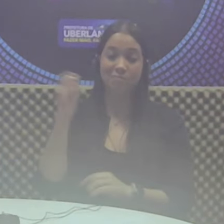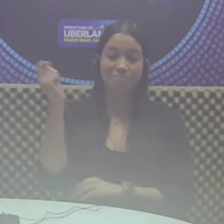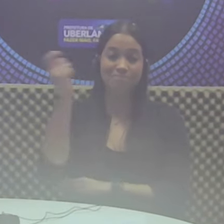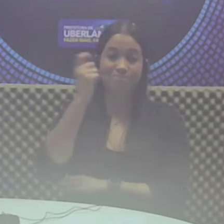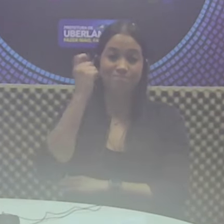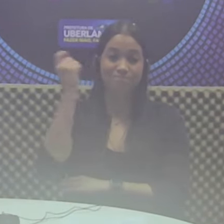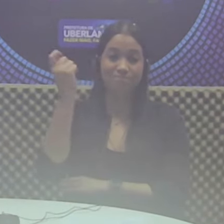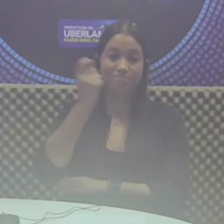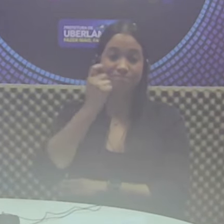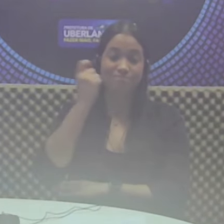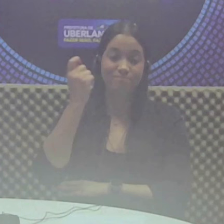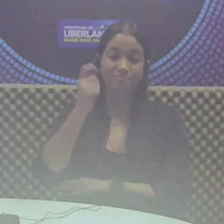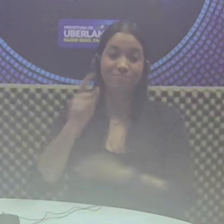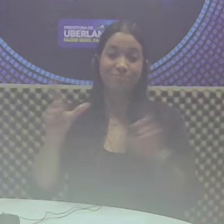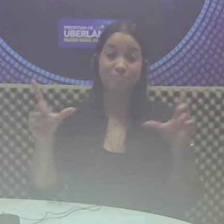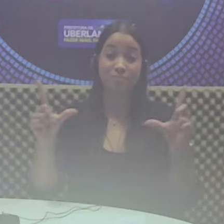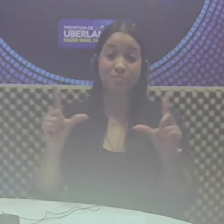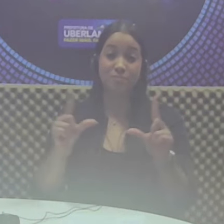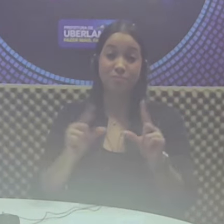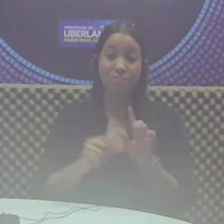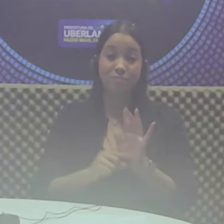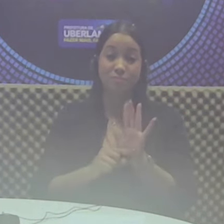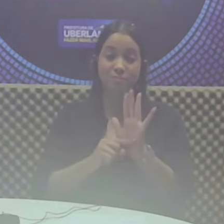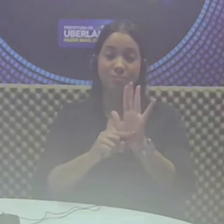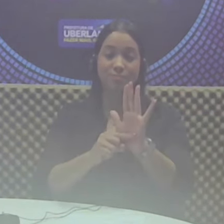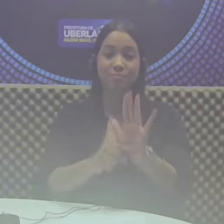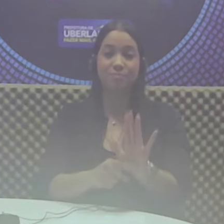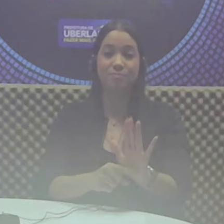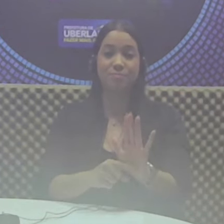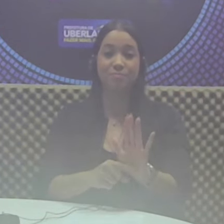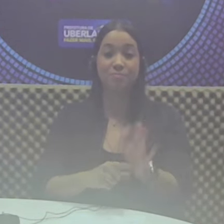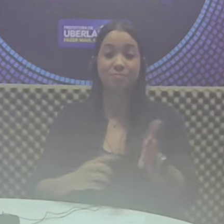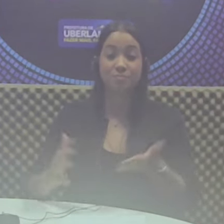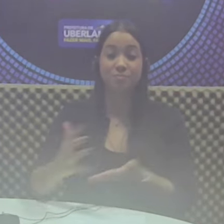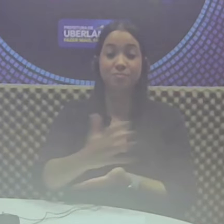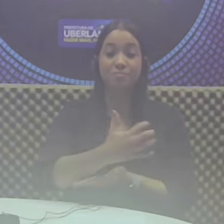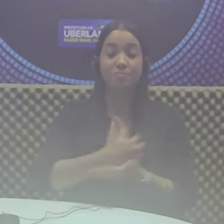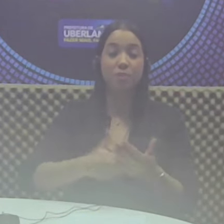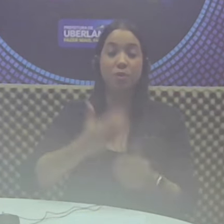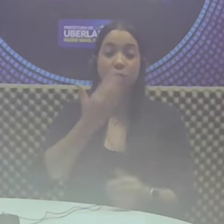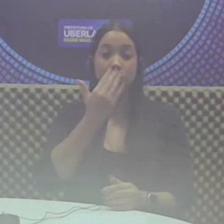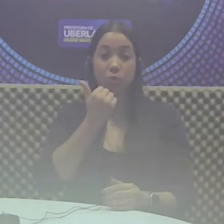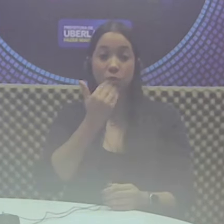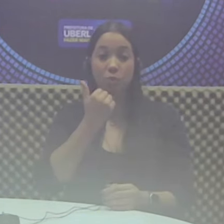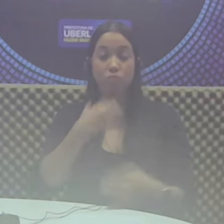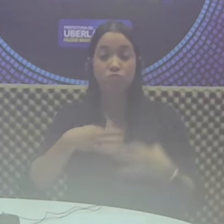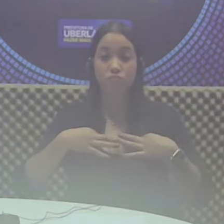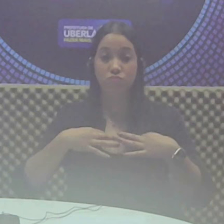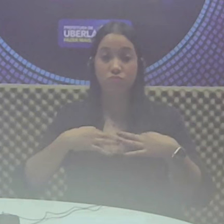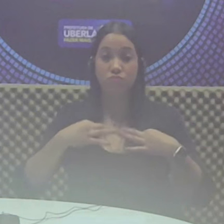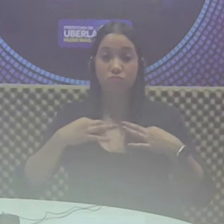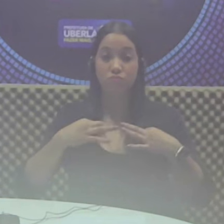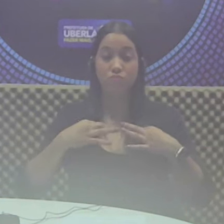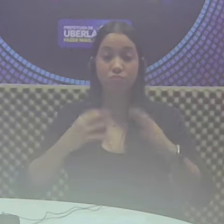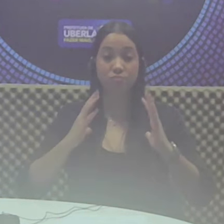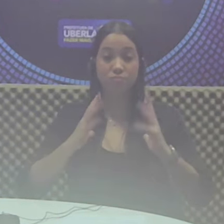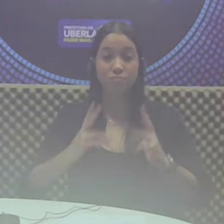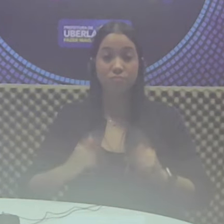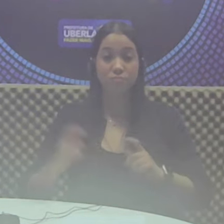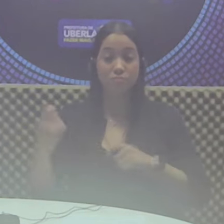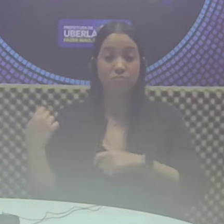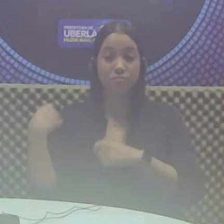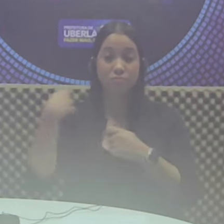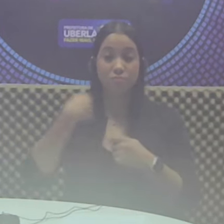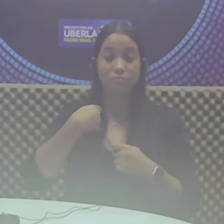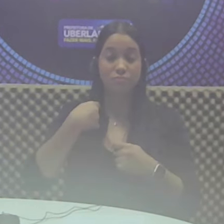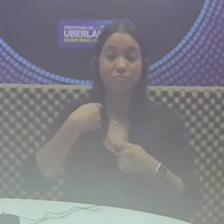enfrenta pode ser amenizada com a sua ajuda. Estamos arrecadando alimentos não perecíveis, roupas, itens de higiene e cobertores.